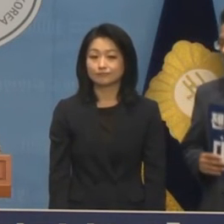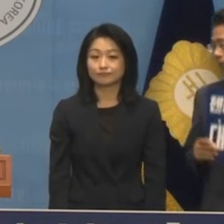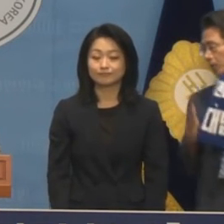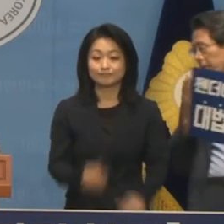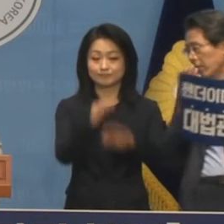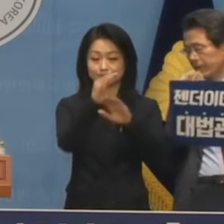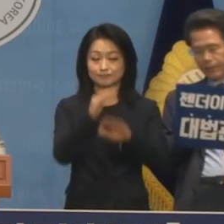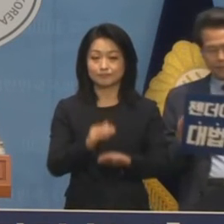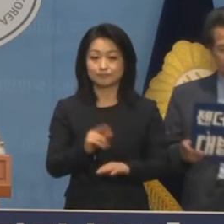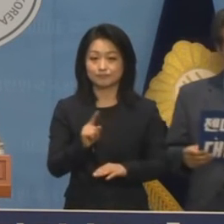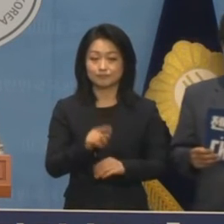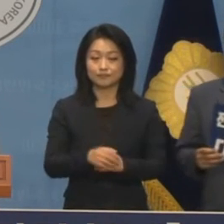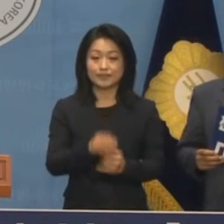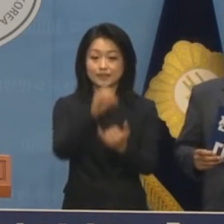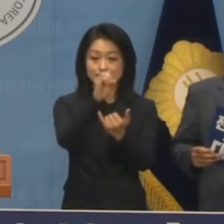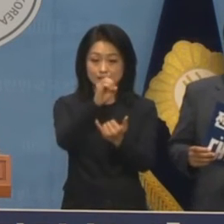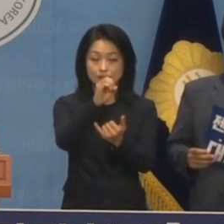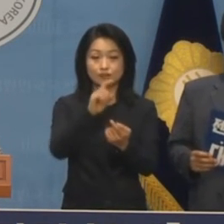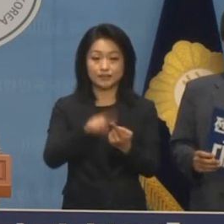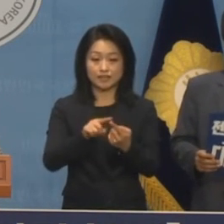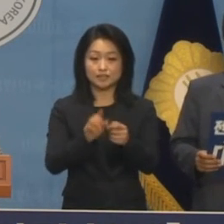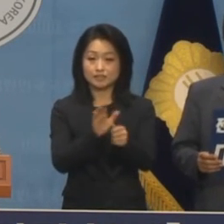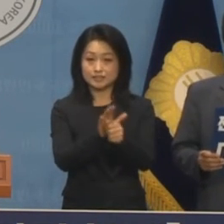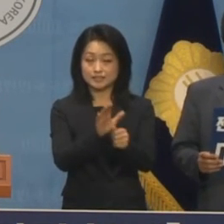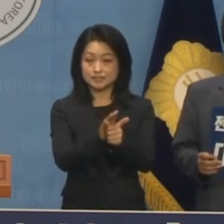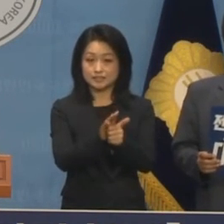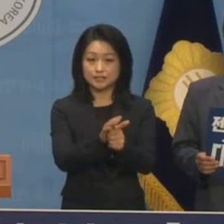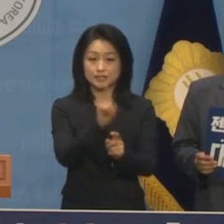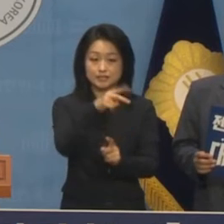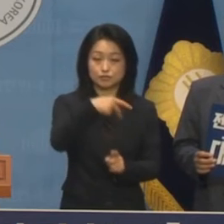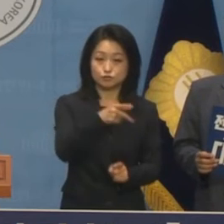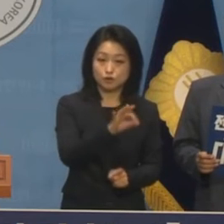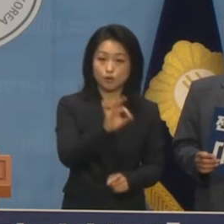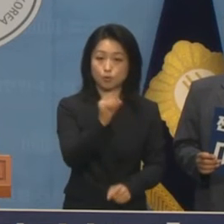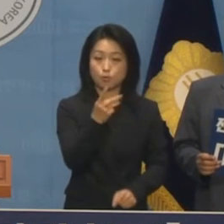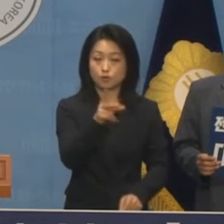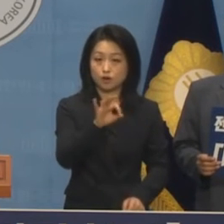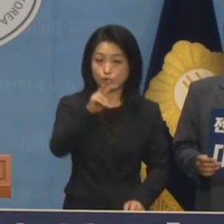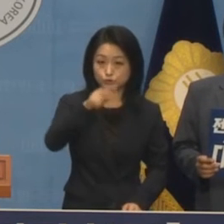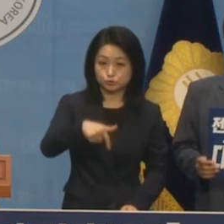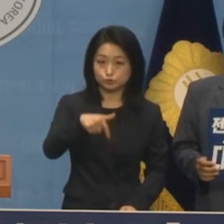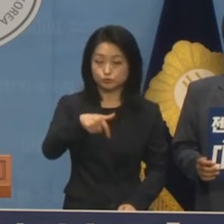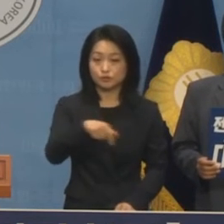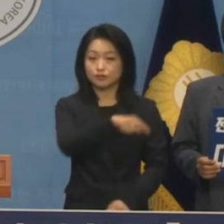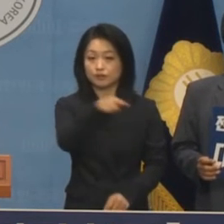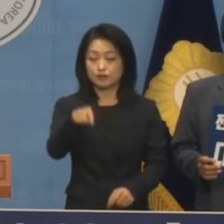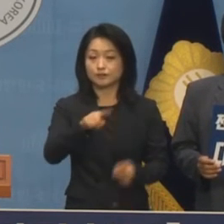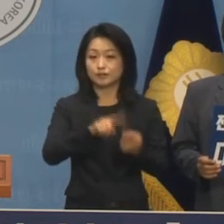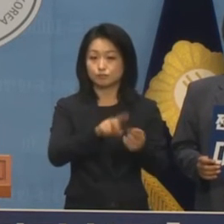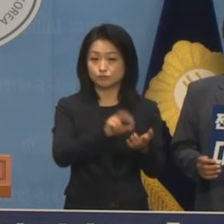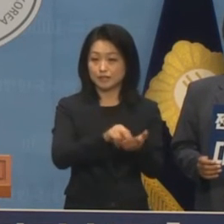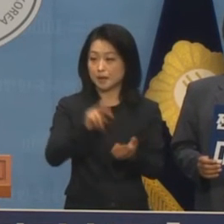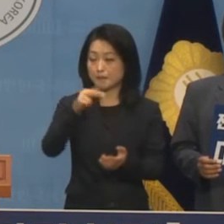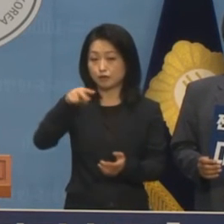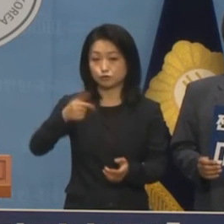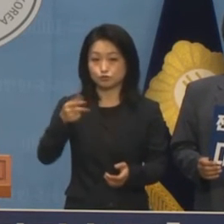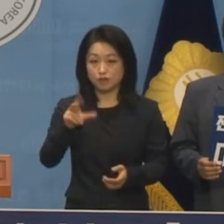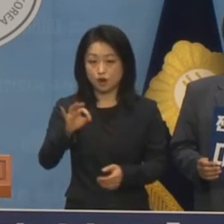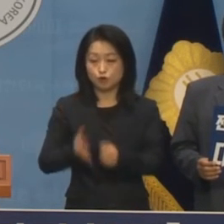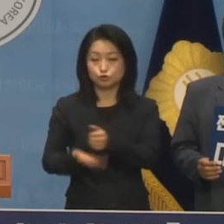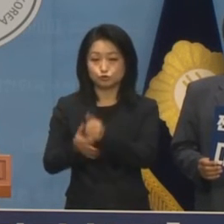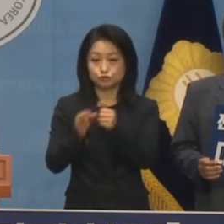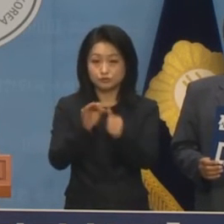성명서 젠더 이데올로기 지지 이수경과 오영준 편향된 이념 이력 박순영의 대법관